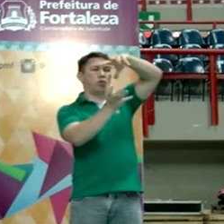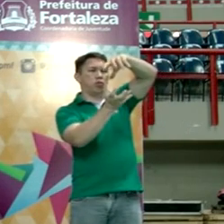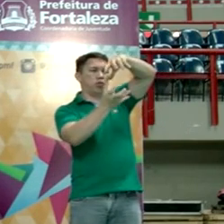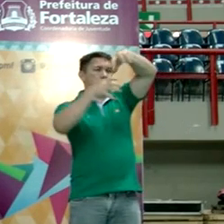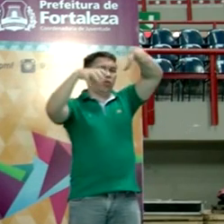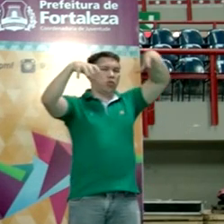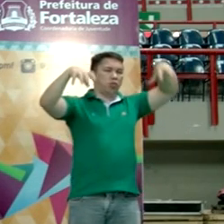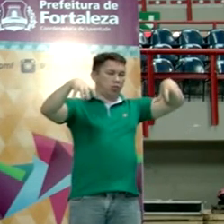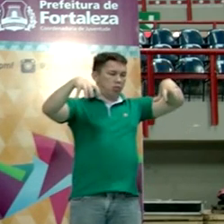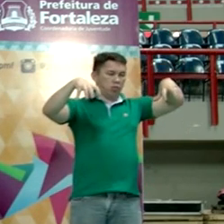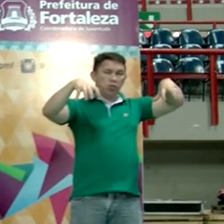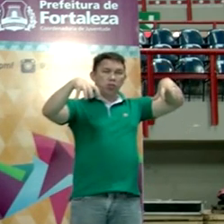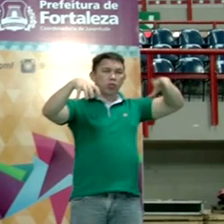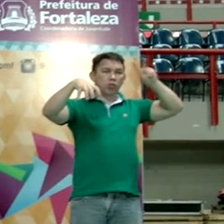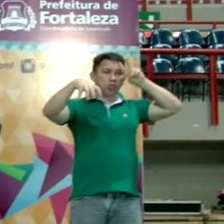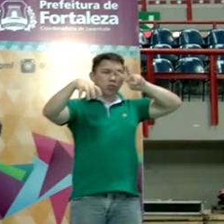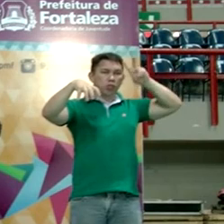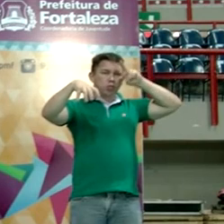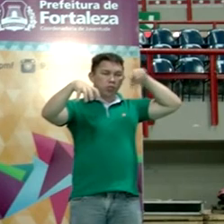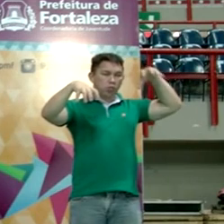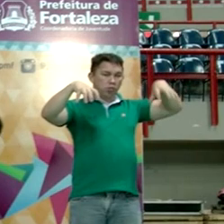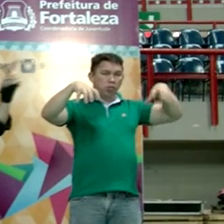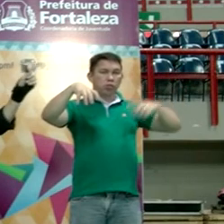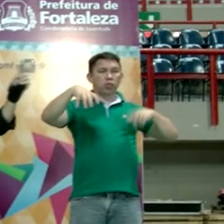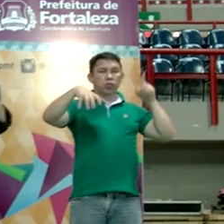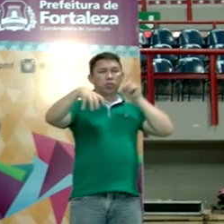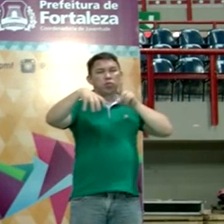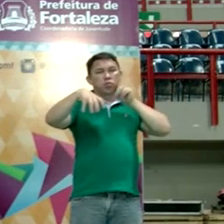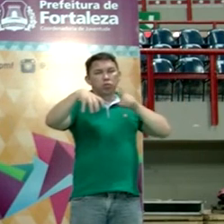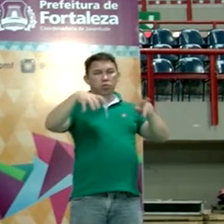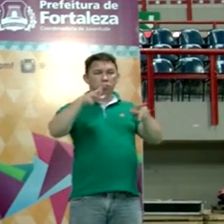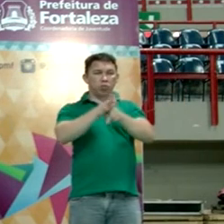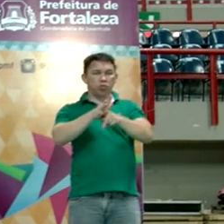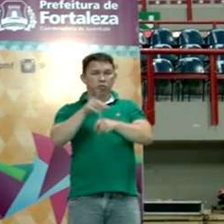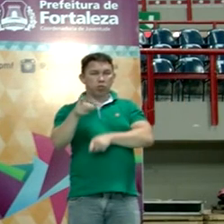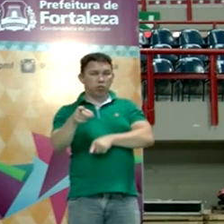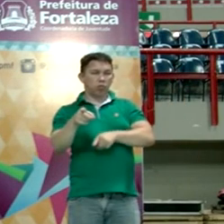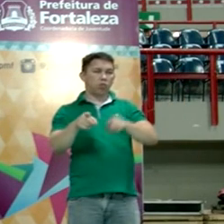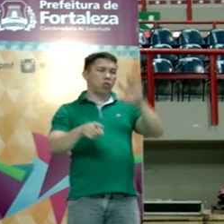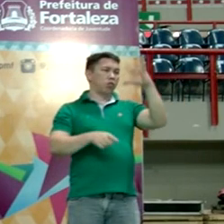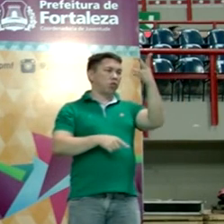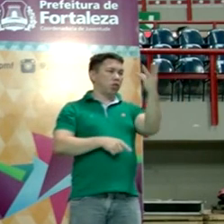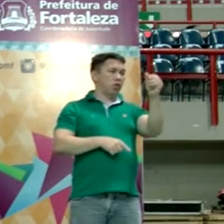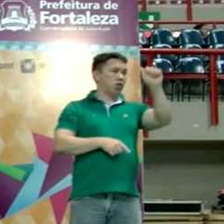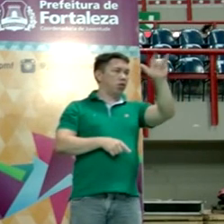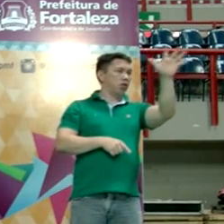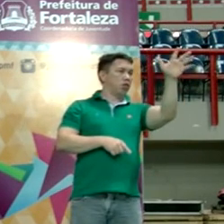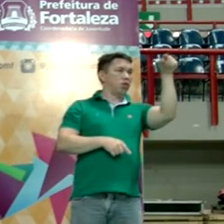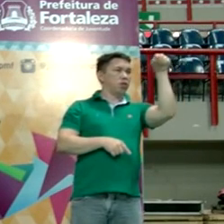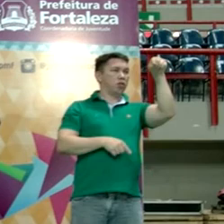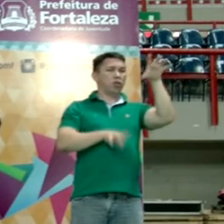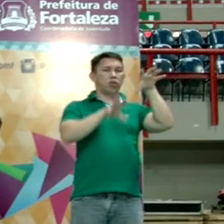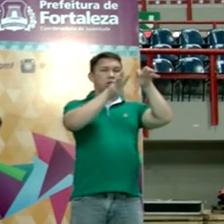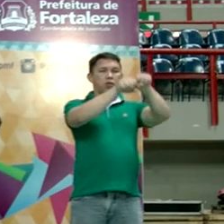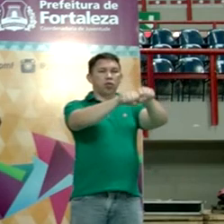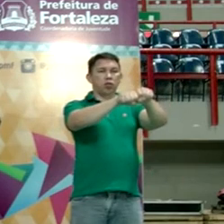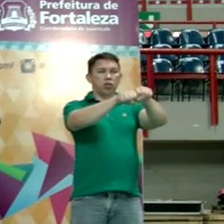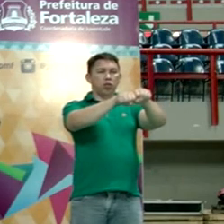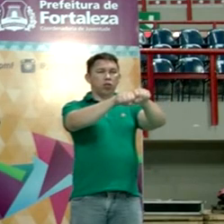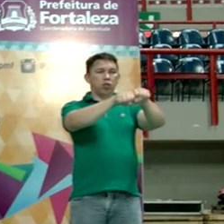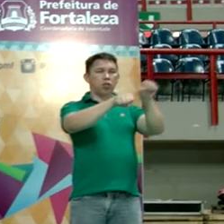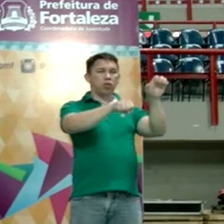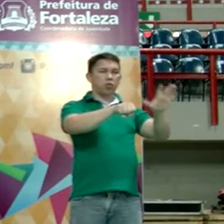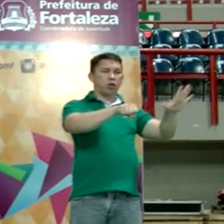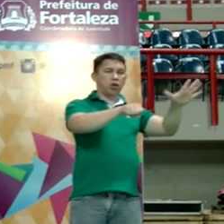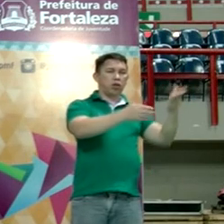si. Porque se você lembrar, a América é dos americanos, a África e a Ásia haviam sido colonizadas pelos